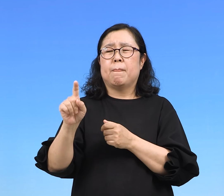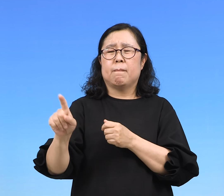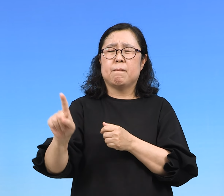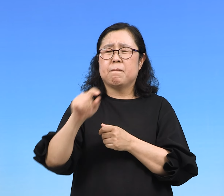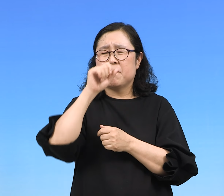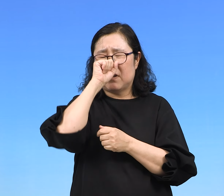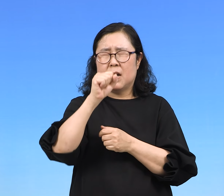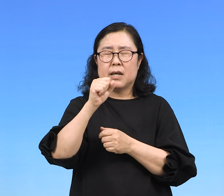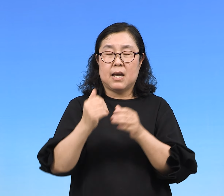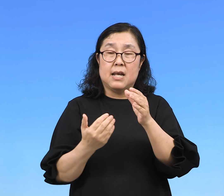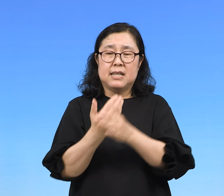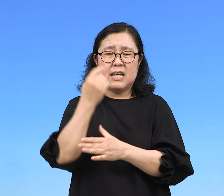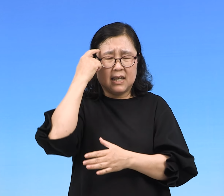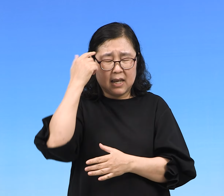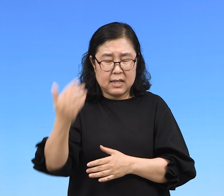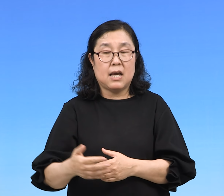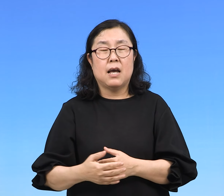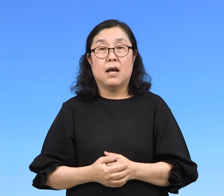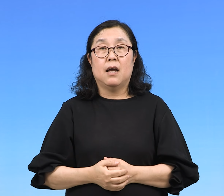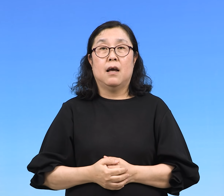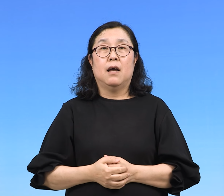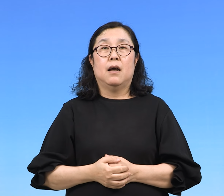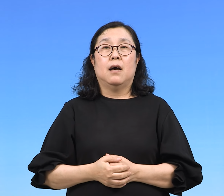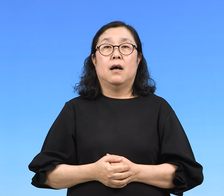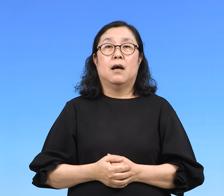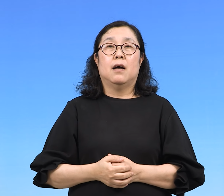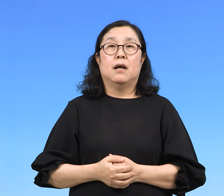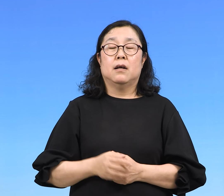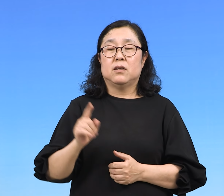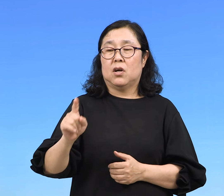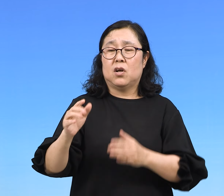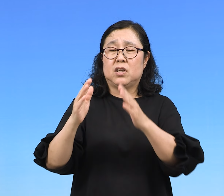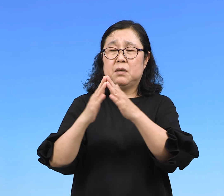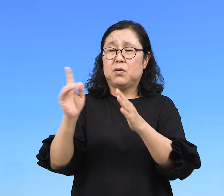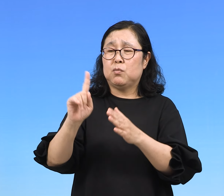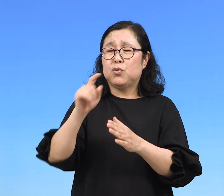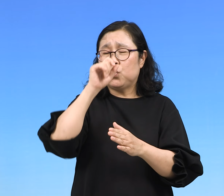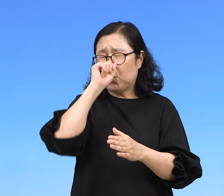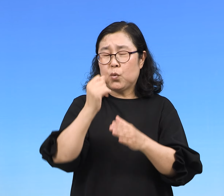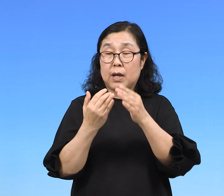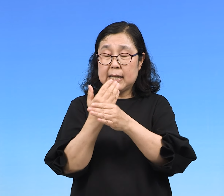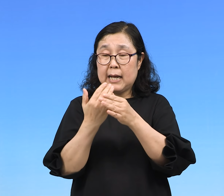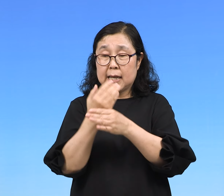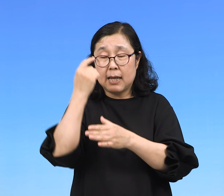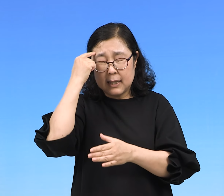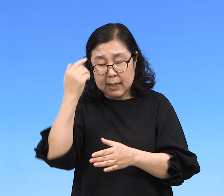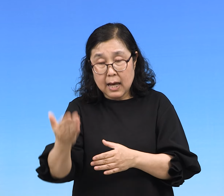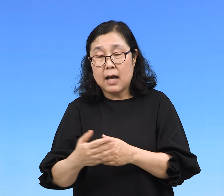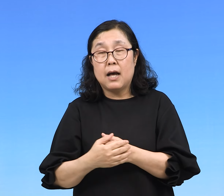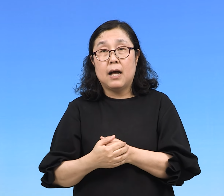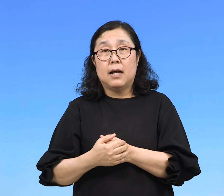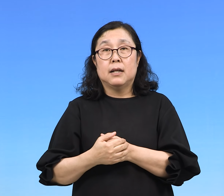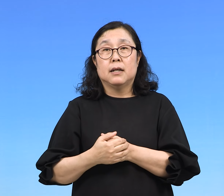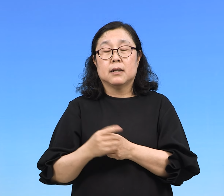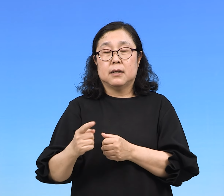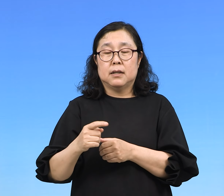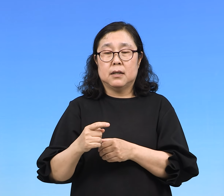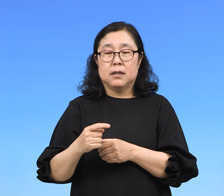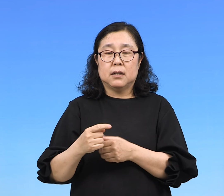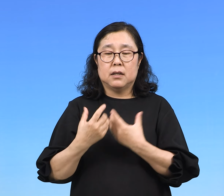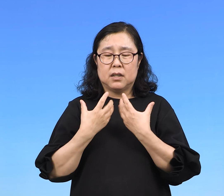나사렛에서 무슨 선한 게 나? 저 사람한테 뭐 선한 게 나겠냐고, 저런 집에서 뭐 선한 게 나겠냐고 하는